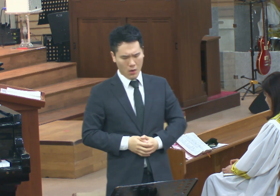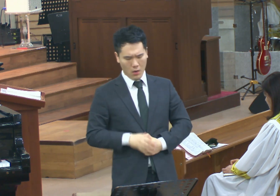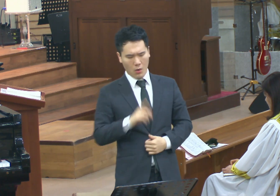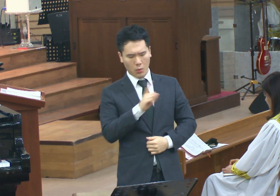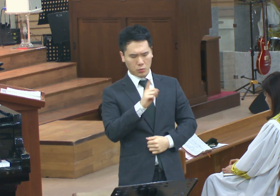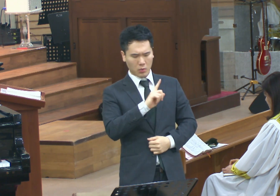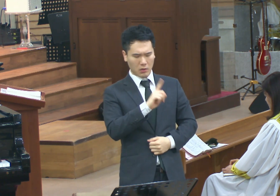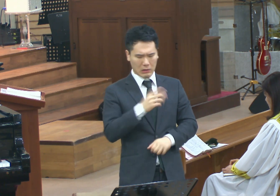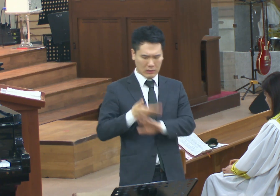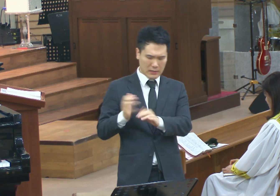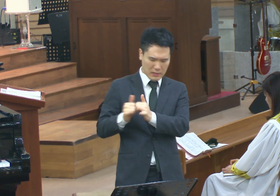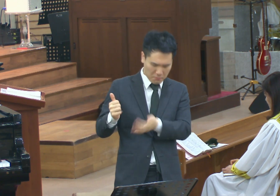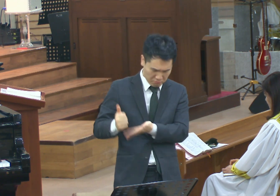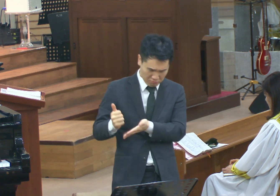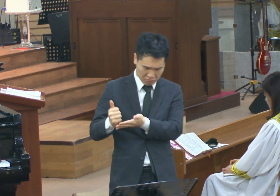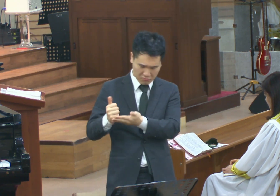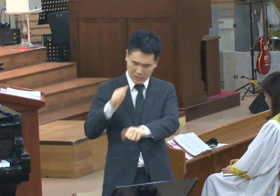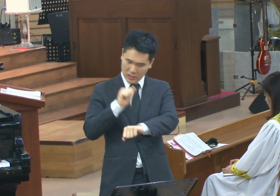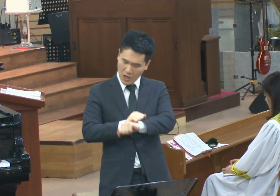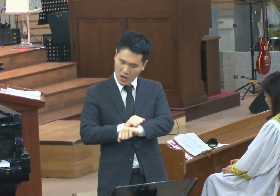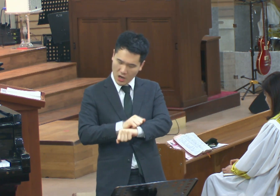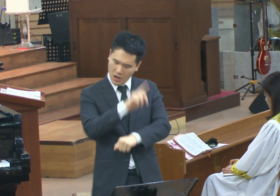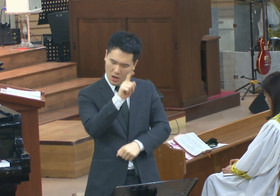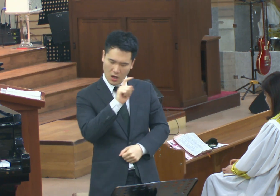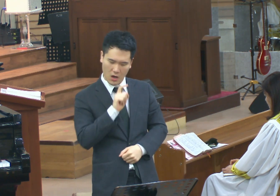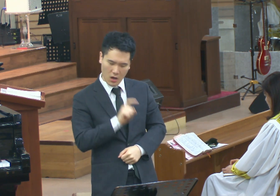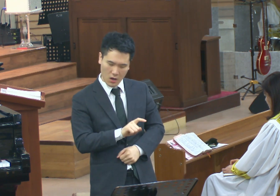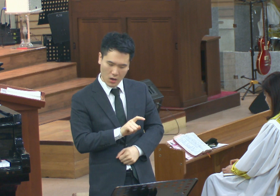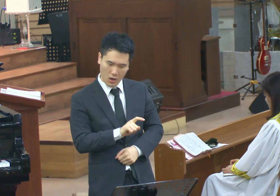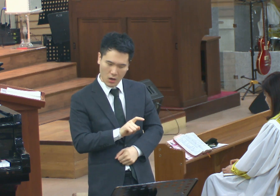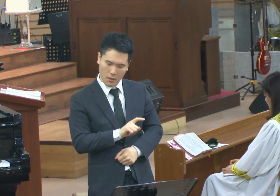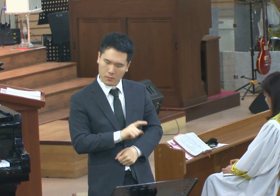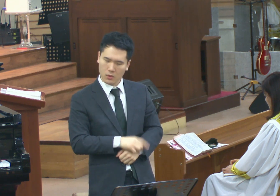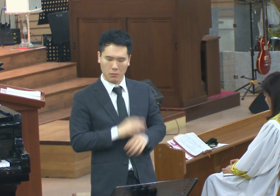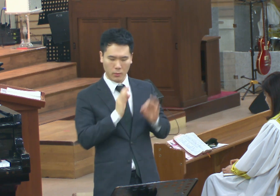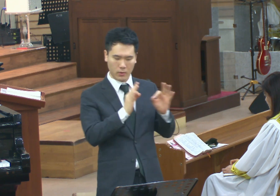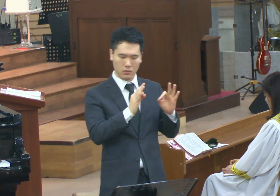보니까 여호수아는요 자기가 한 것에 대해서 많이 말을 안 하더라고요.